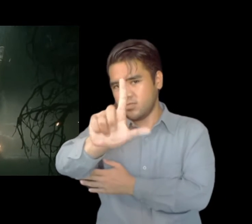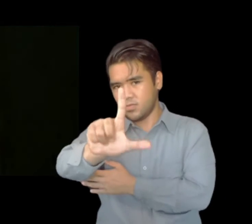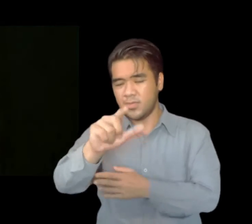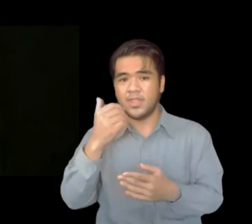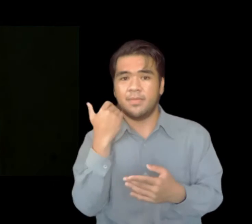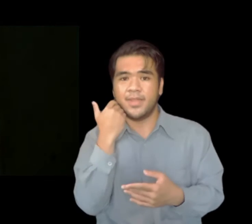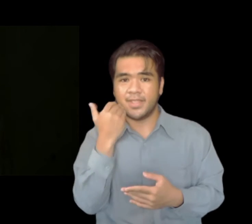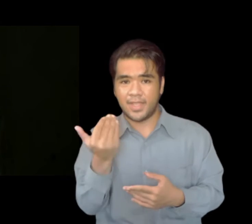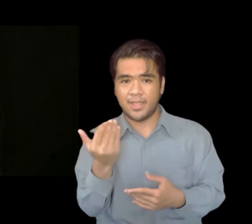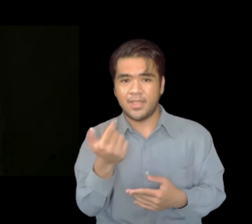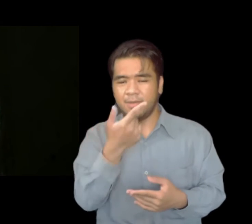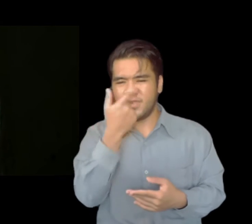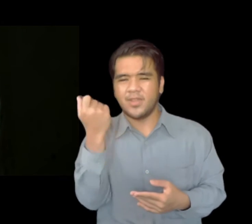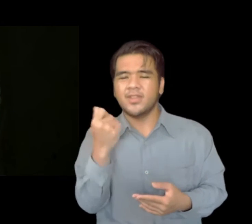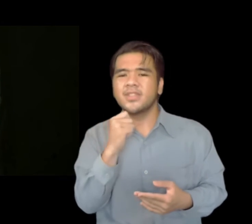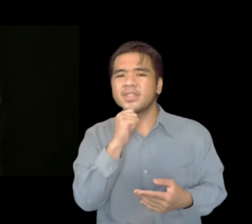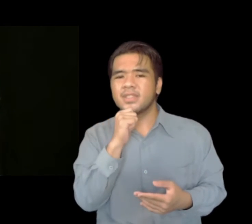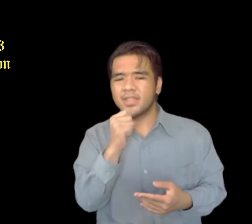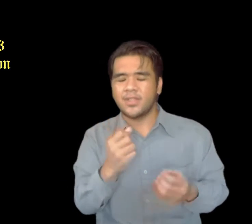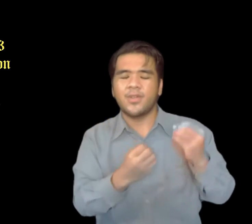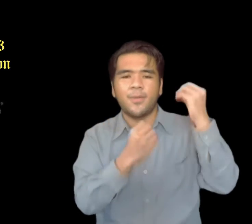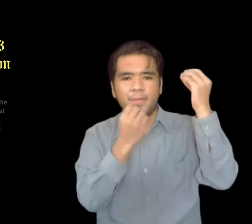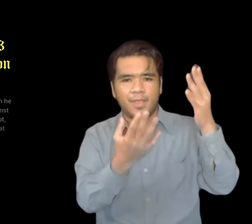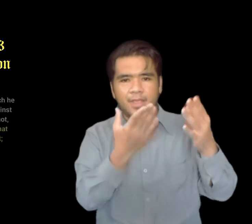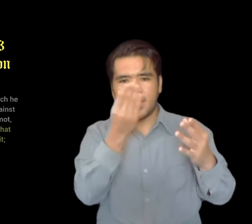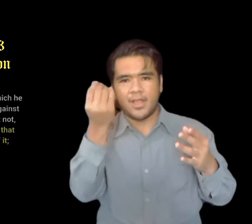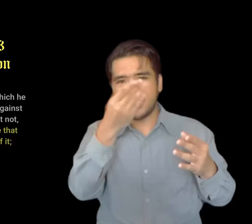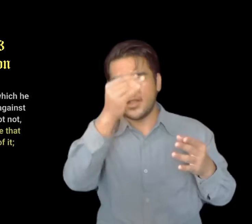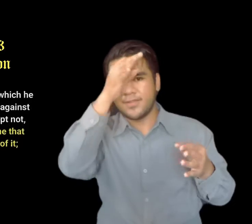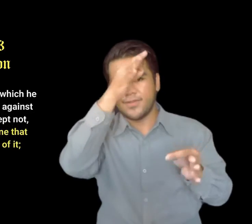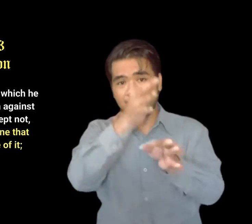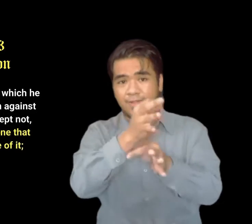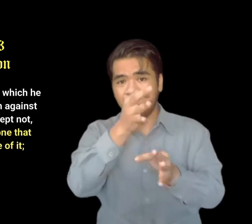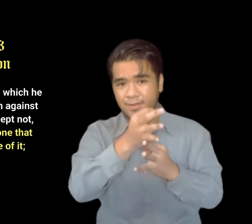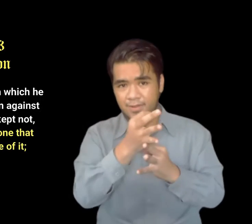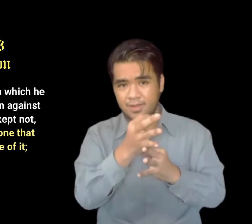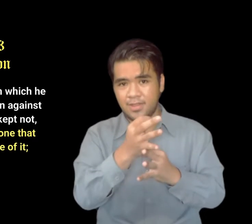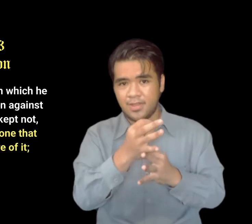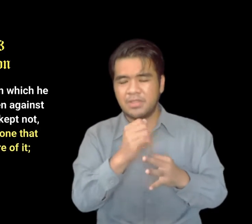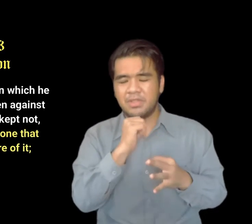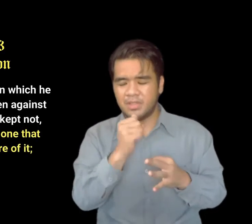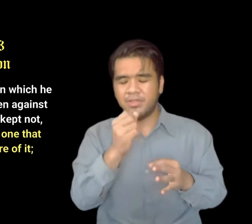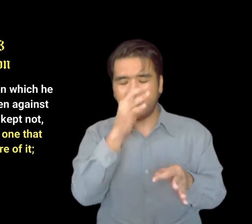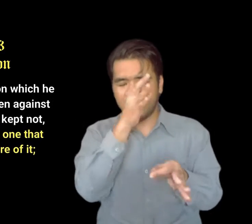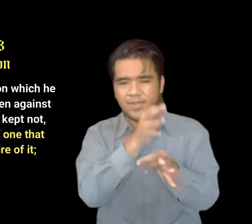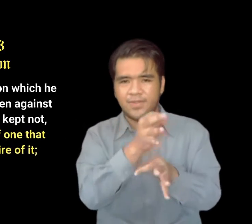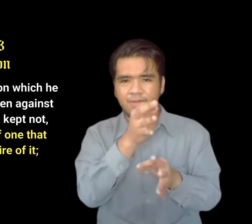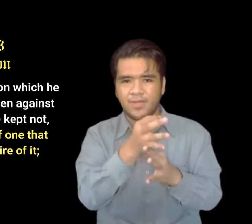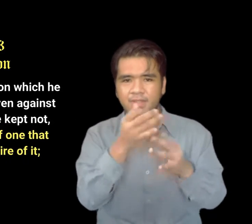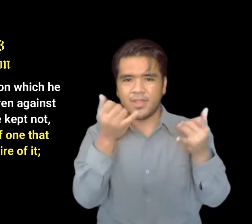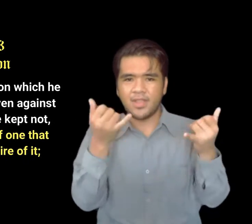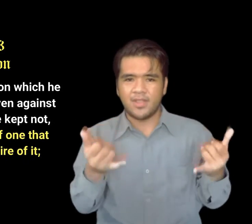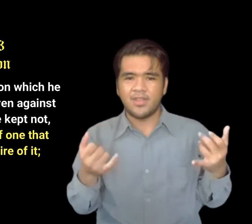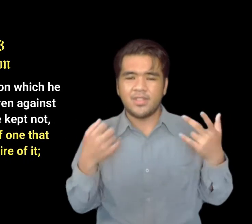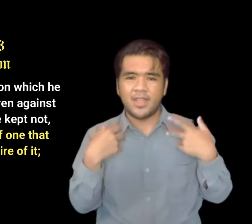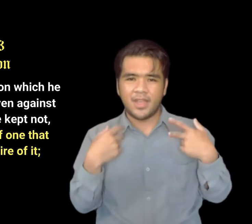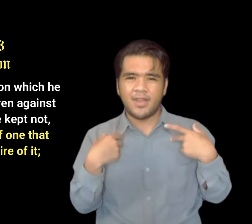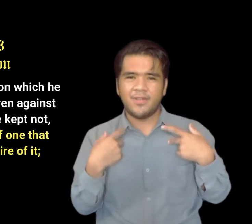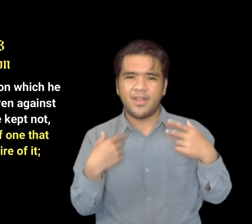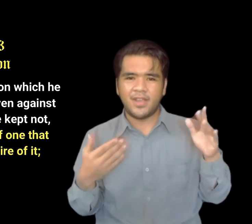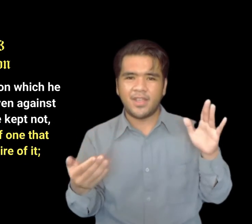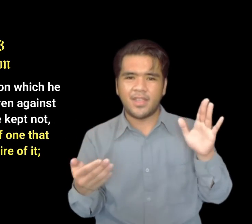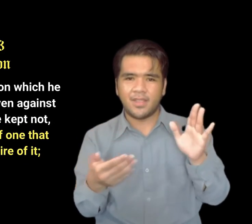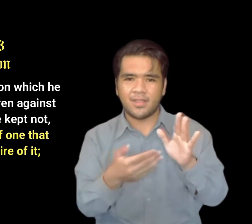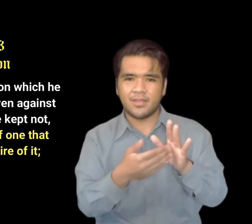topic na ito ay ang nangyari kay Haring Saul. Namatay si Haring Saul sapagkat hindi siya naging tapat sa Diyos at sinuway